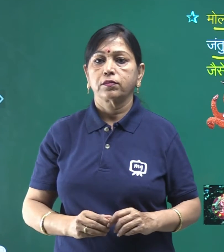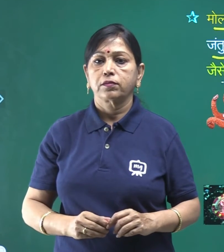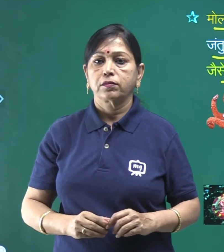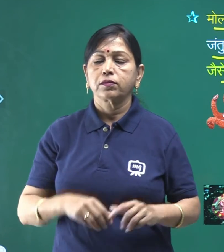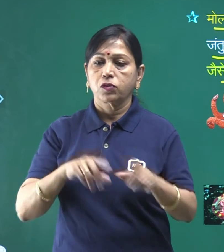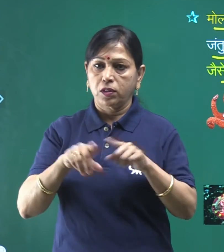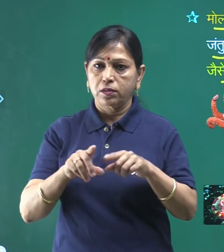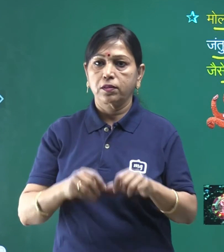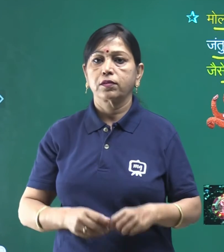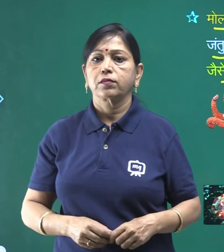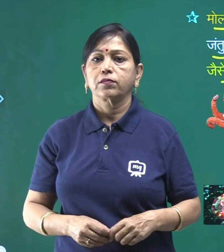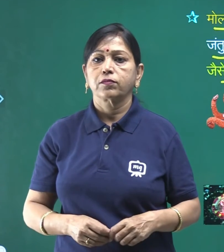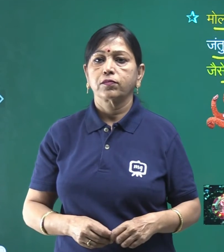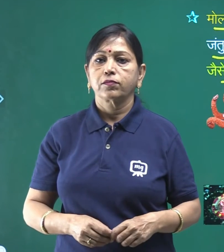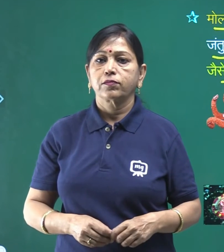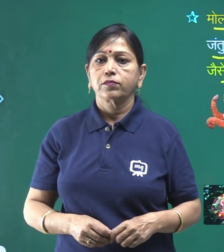जैसे